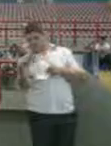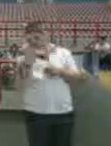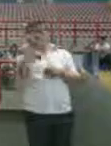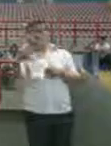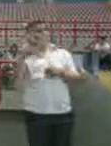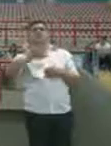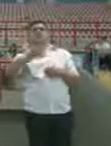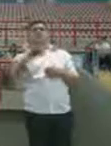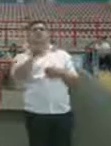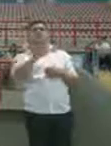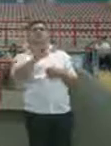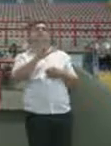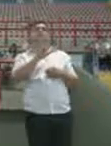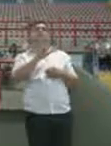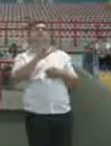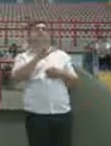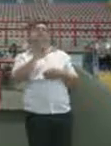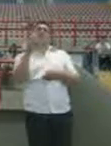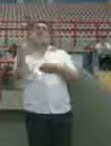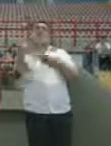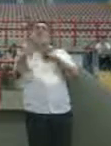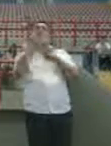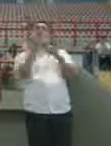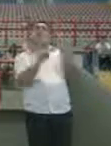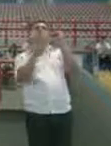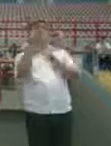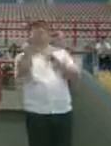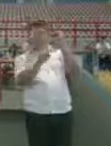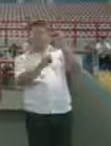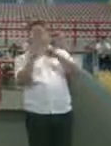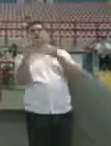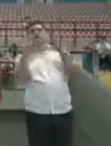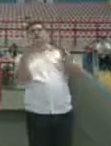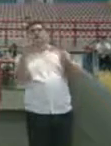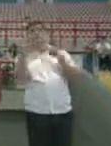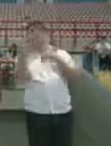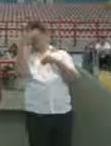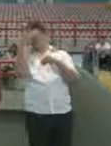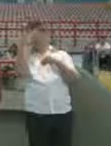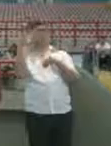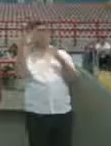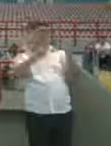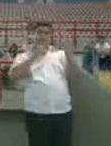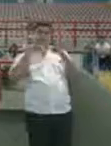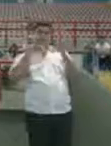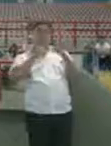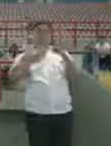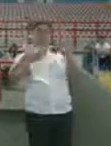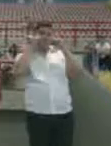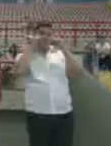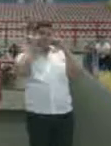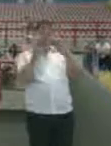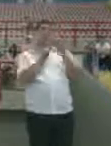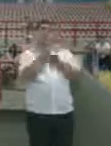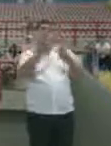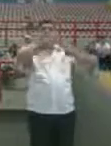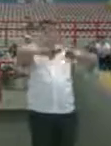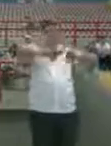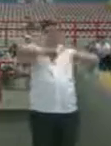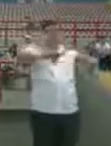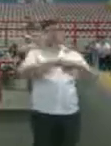nós tivemos internacionalização da indústria, as multinacionais, e desenvolvimento do setor de bens de consumo. Inclusive